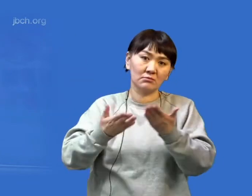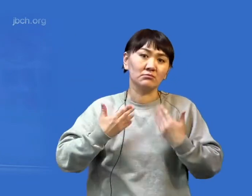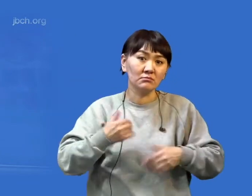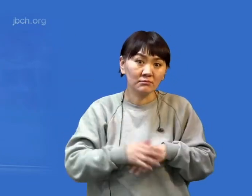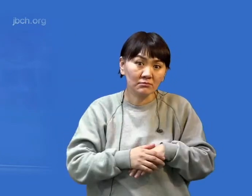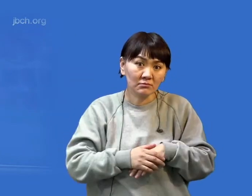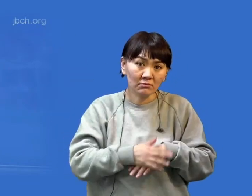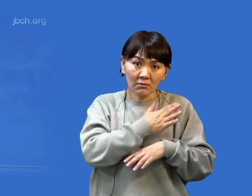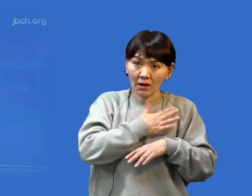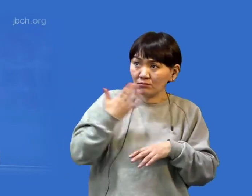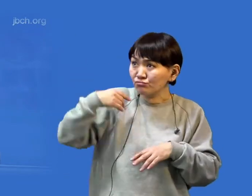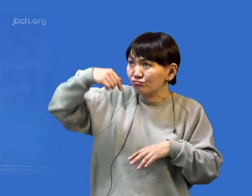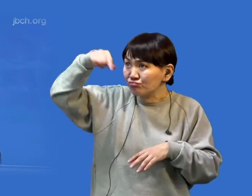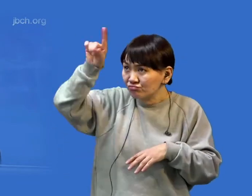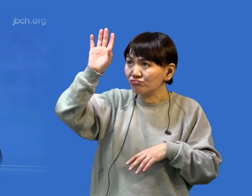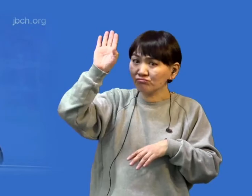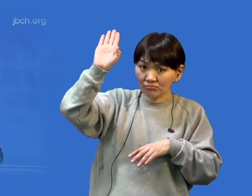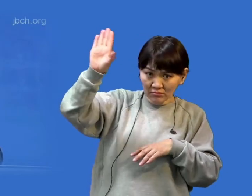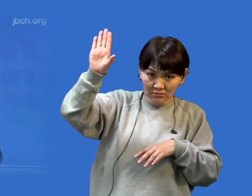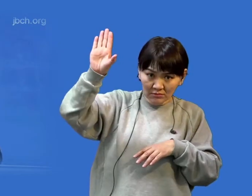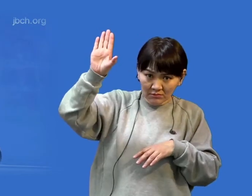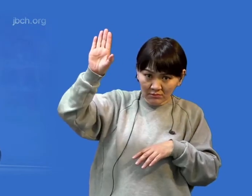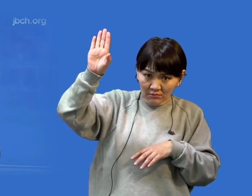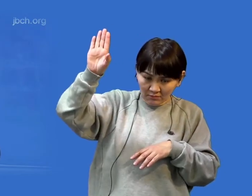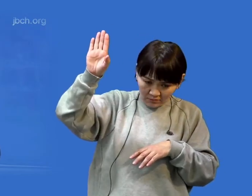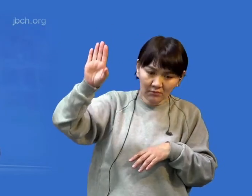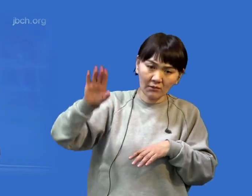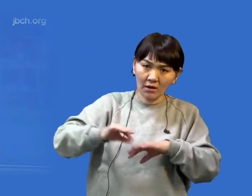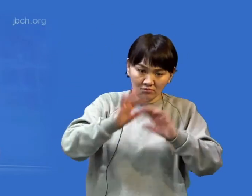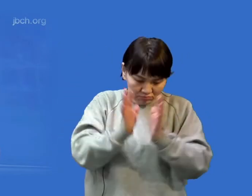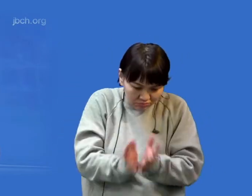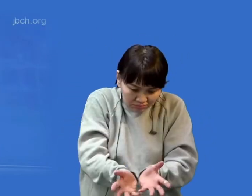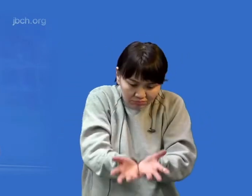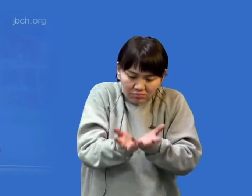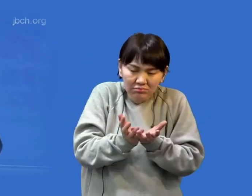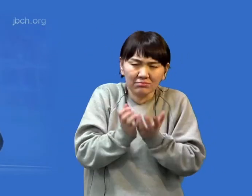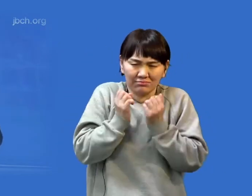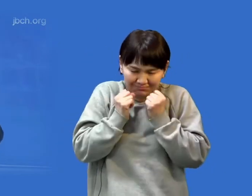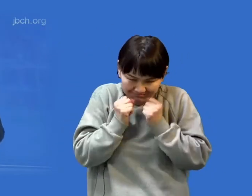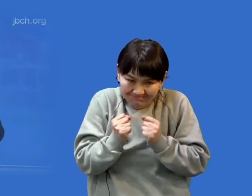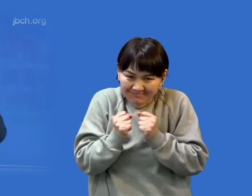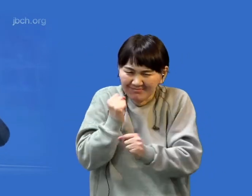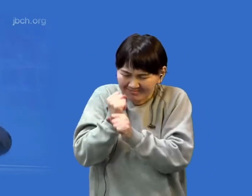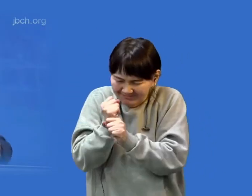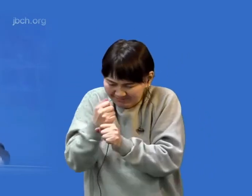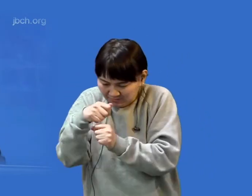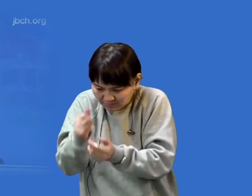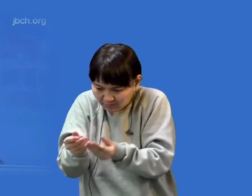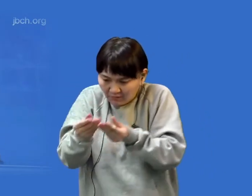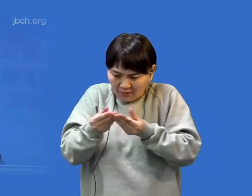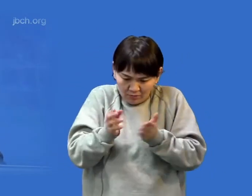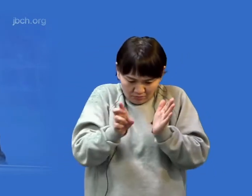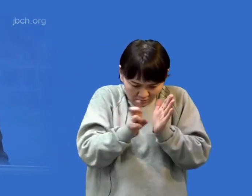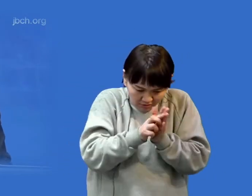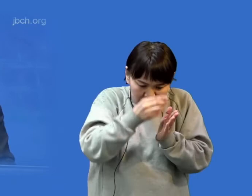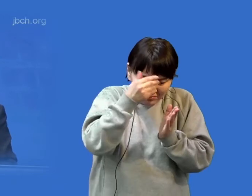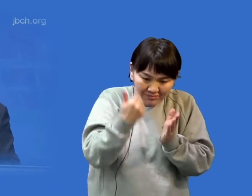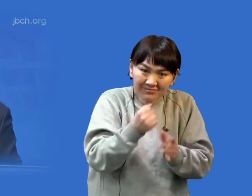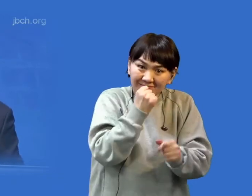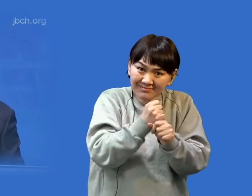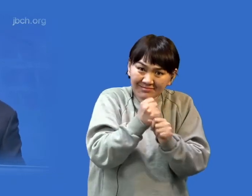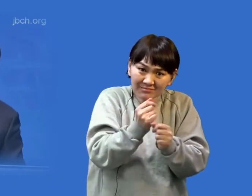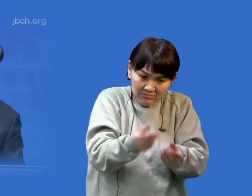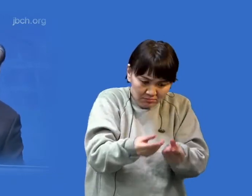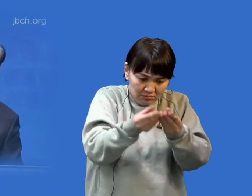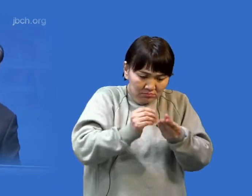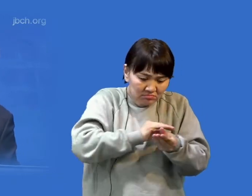Эзний имийг тийм ээ энэ авсан зүйлээр нь би хичээнгүлэн одоо ажиллаад олж ирж байгаа энэ өгөгдөж